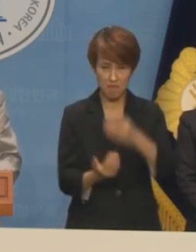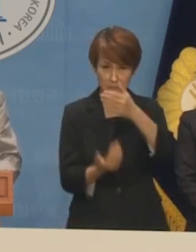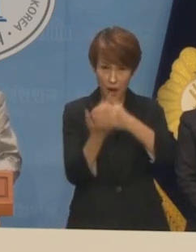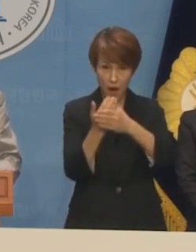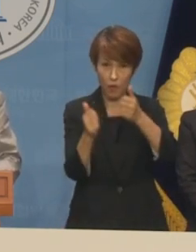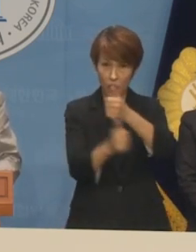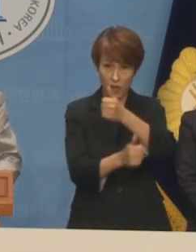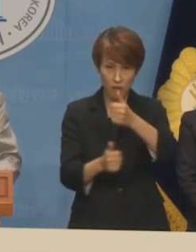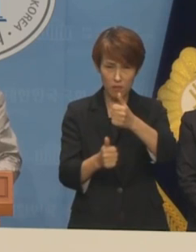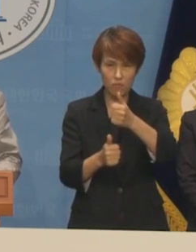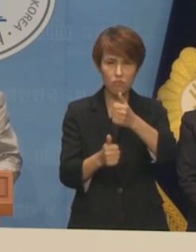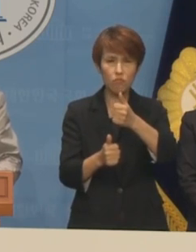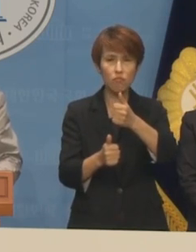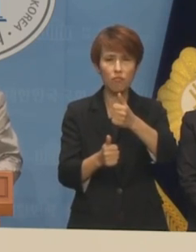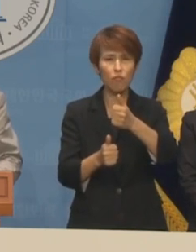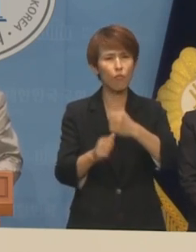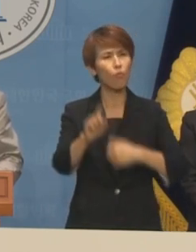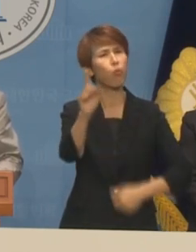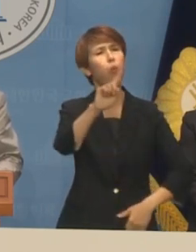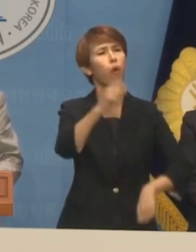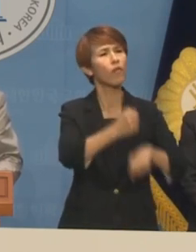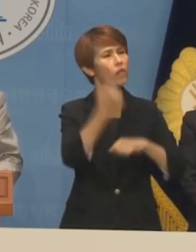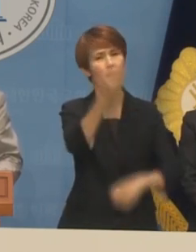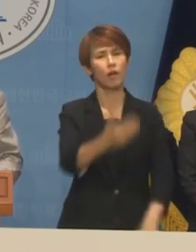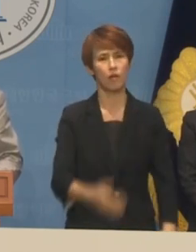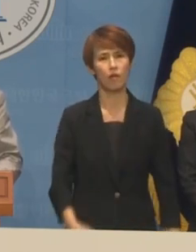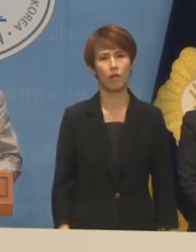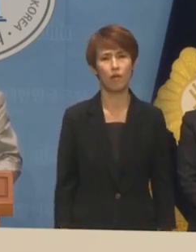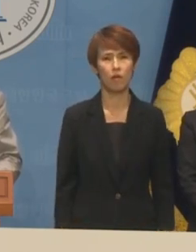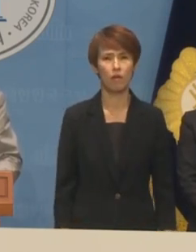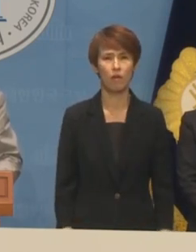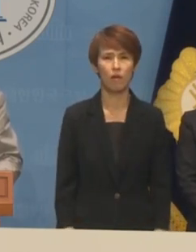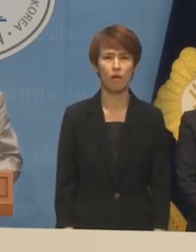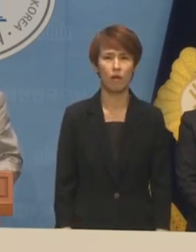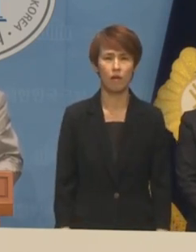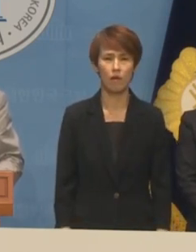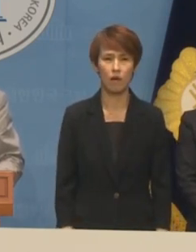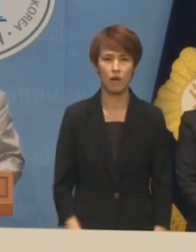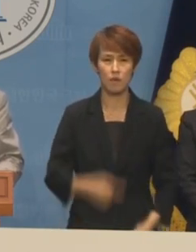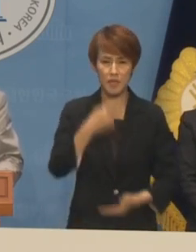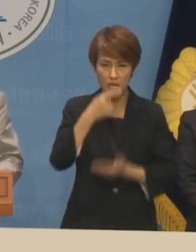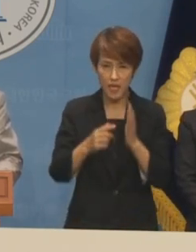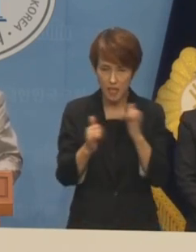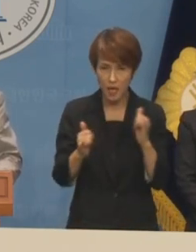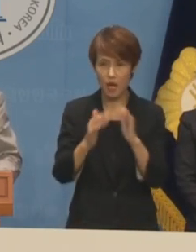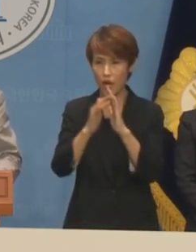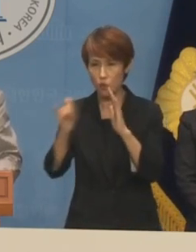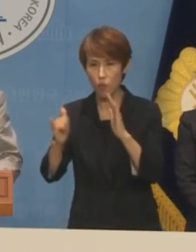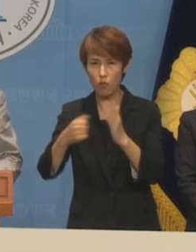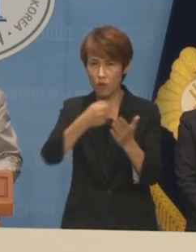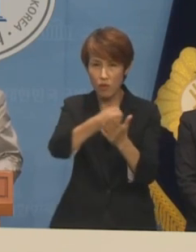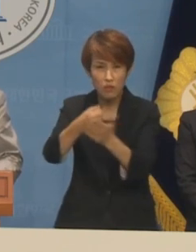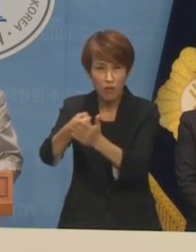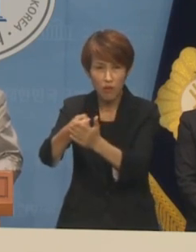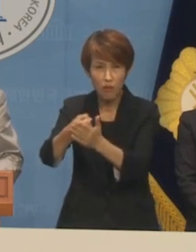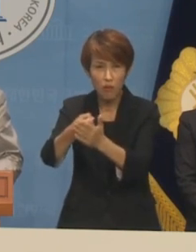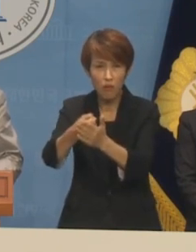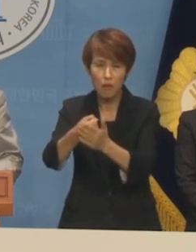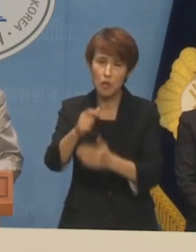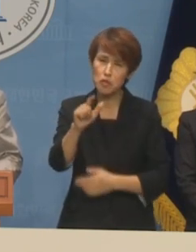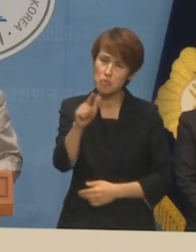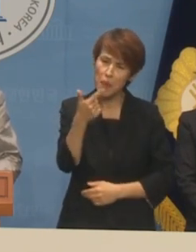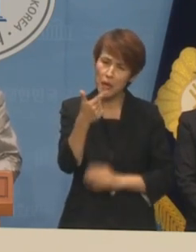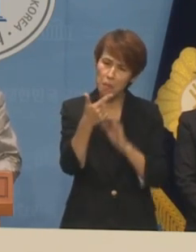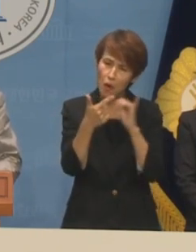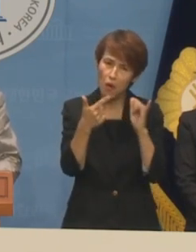여순사건위원회는 도대체 무엇을 했는가? 희생자 결정 겨우 고작 한 600여